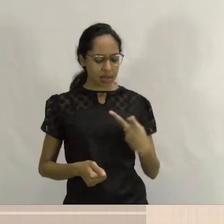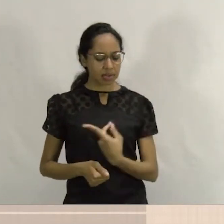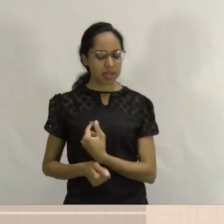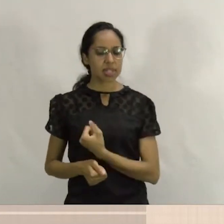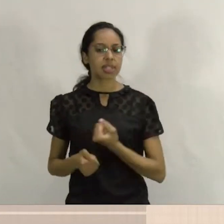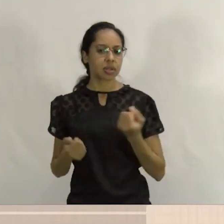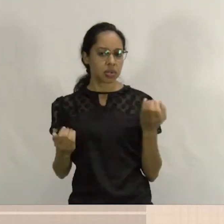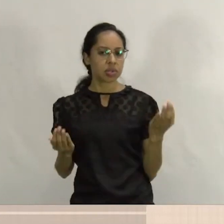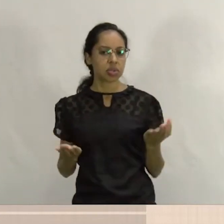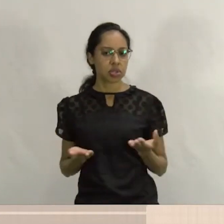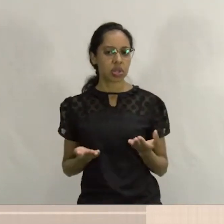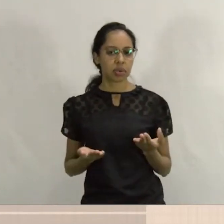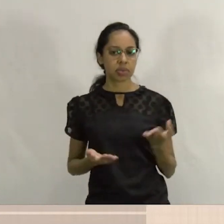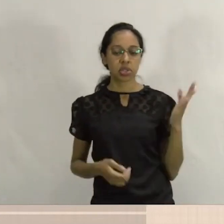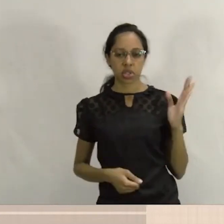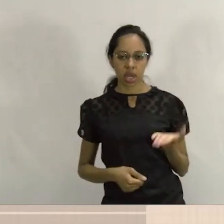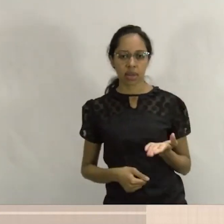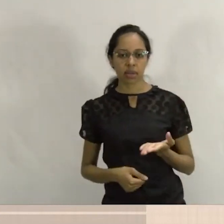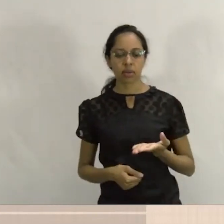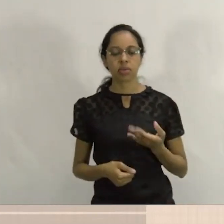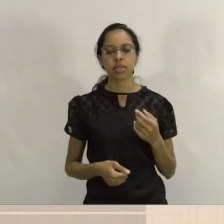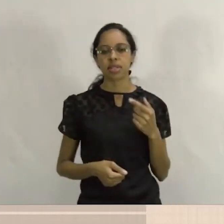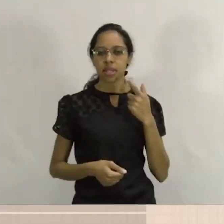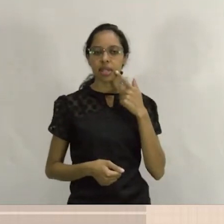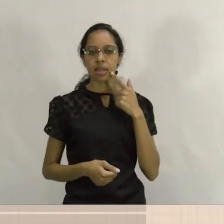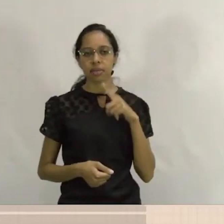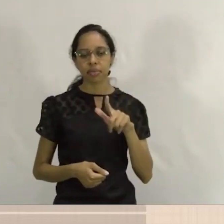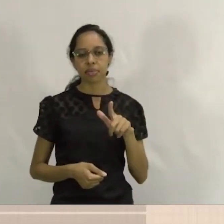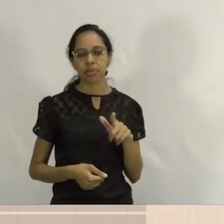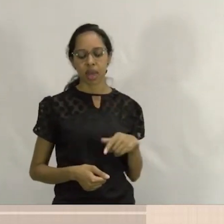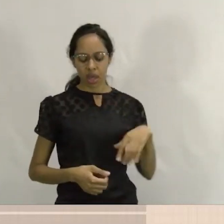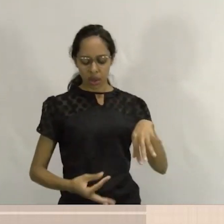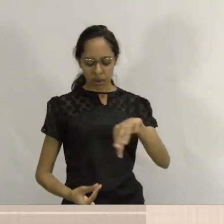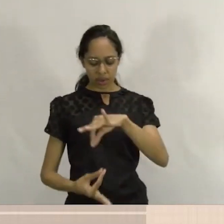apesar de nós já, o nosso espírito